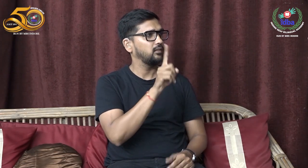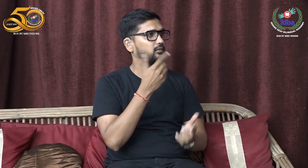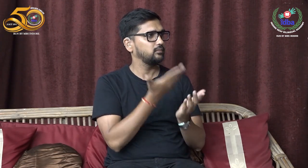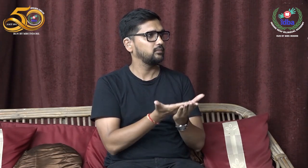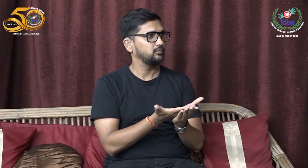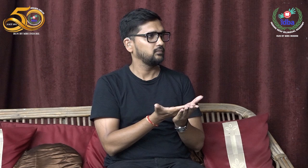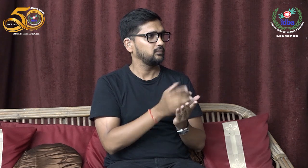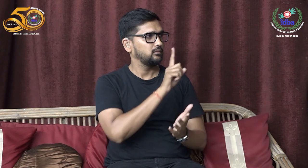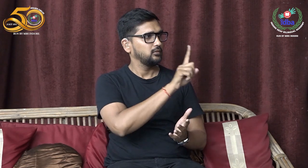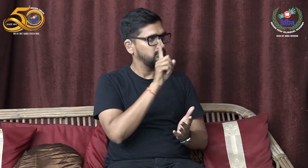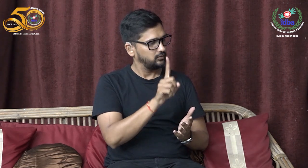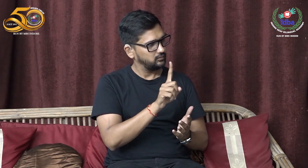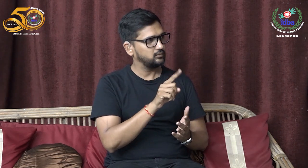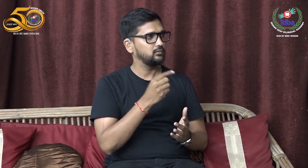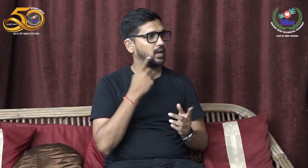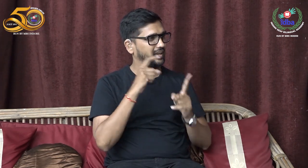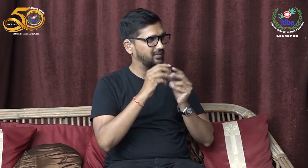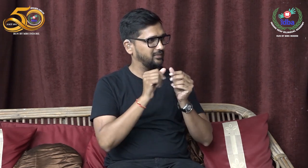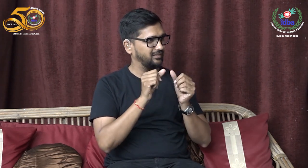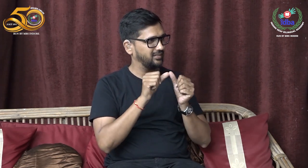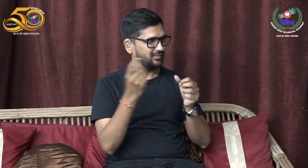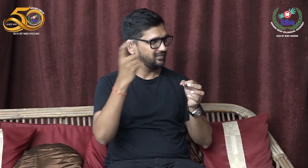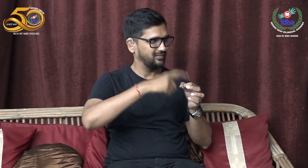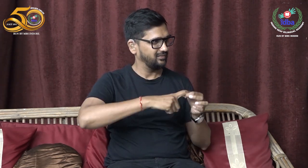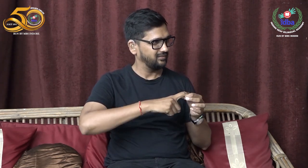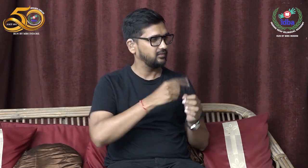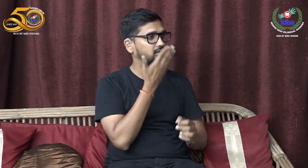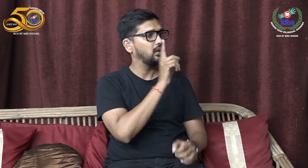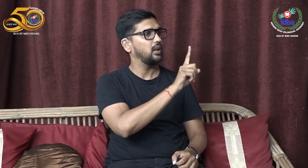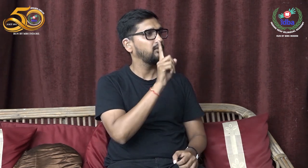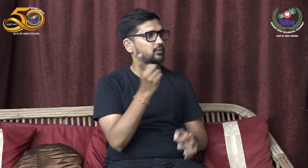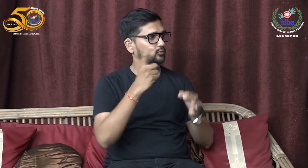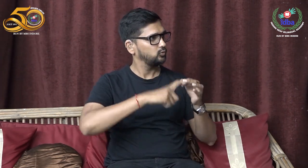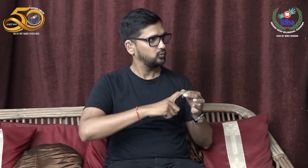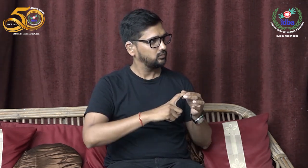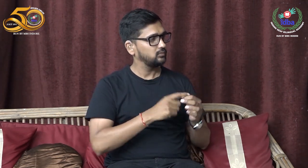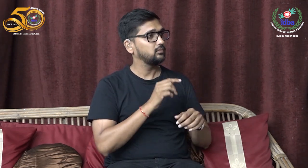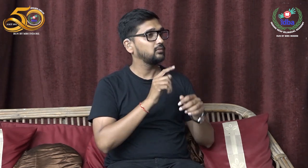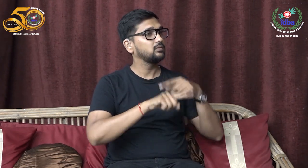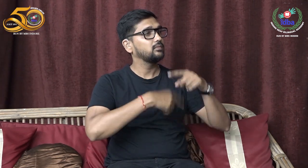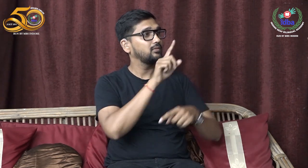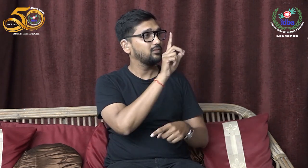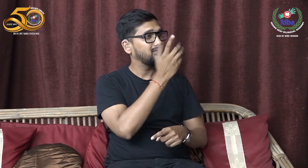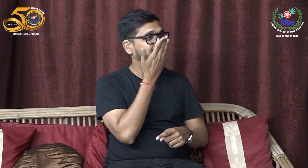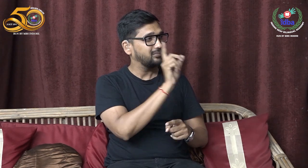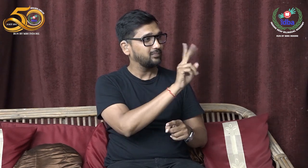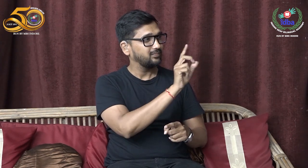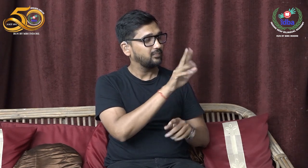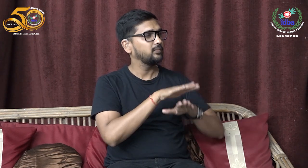मैं 11 से यहाँ पर आया। IDBA में आया जब मैं 11th क्लास में था, तो मैंने 12th